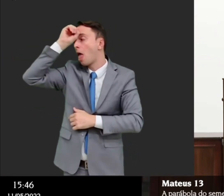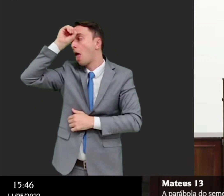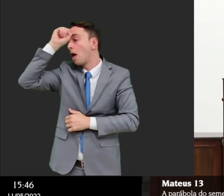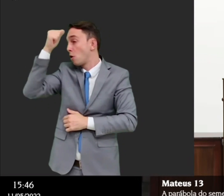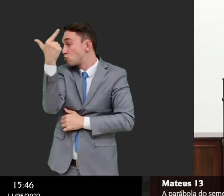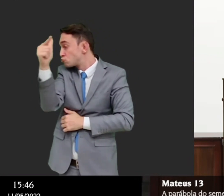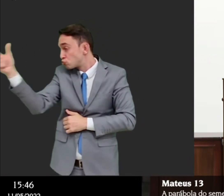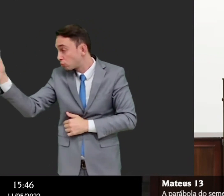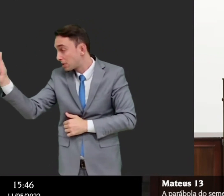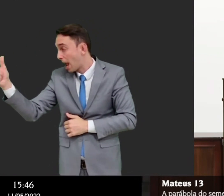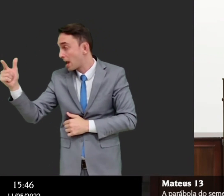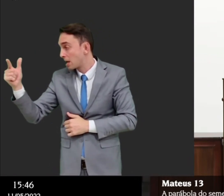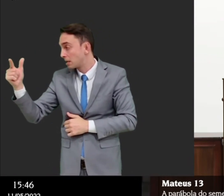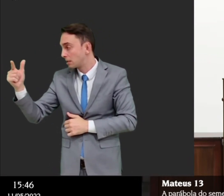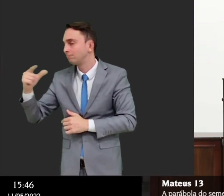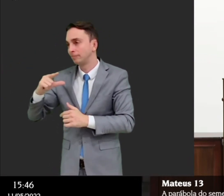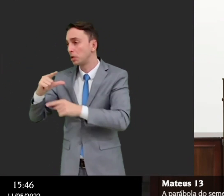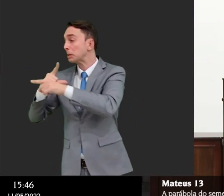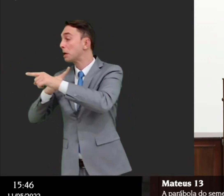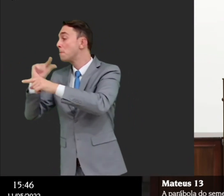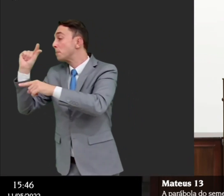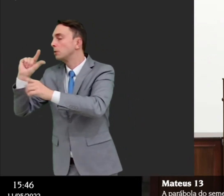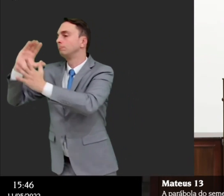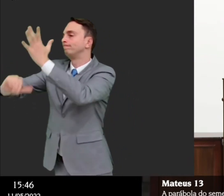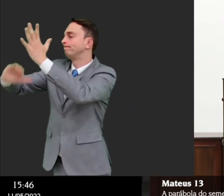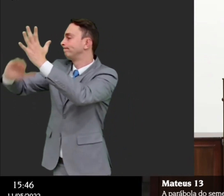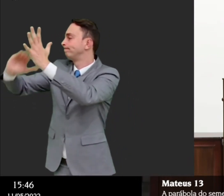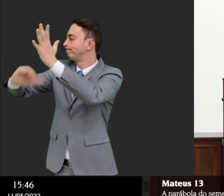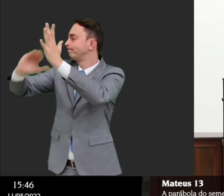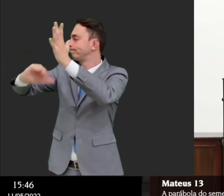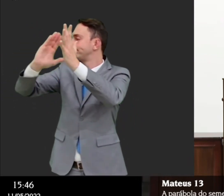até aquilo que tem lhe será tirado.